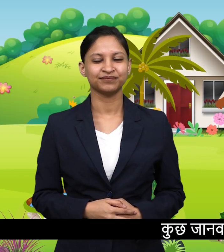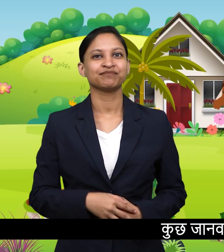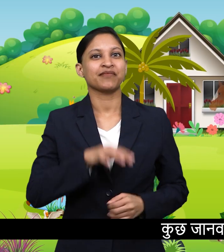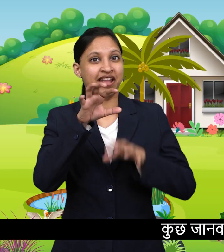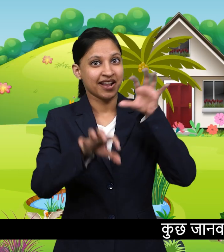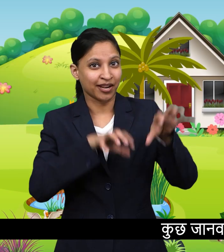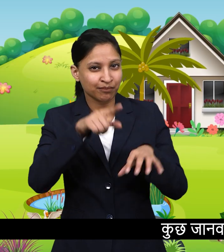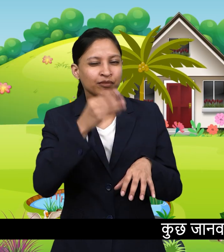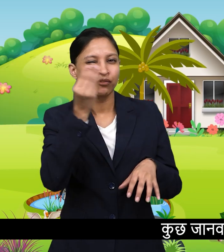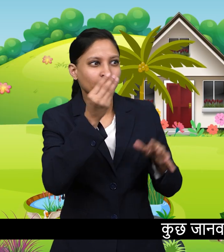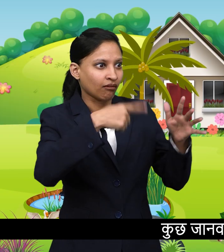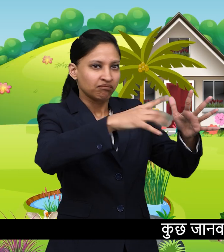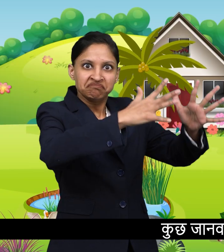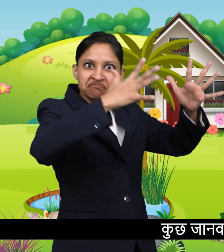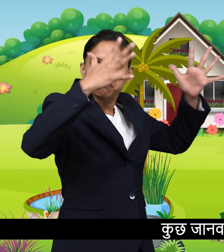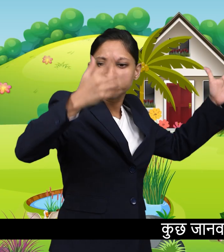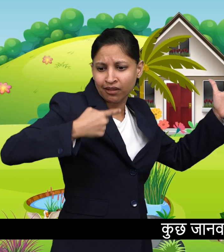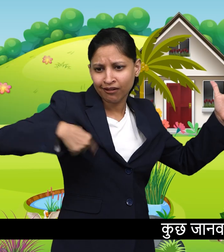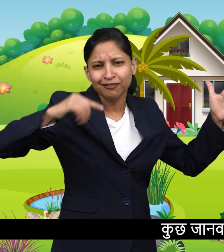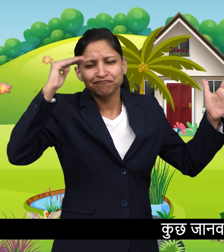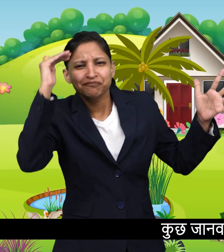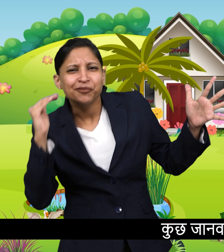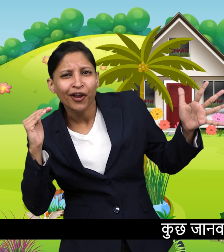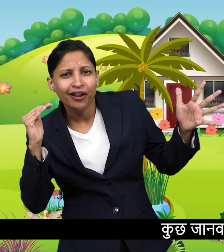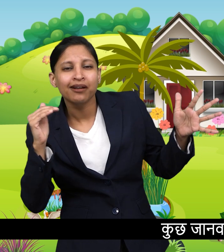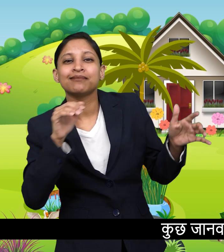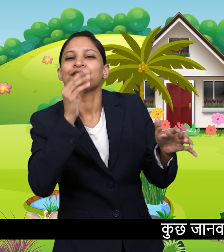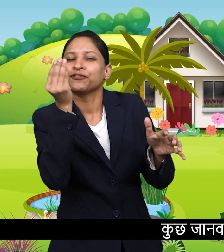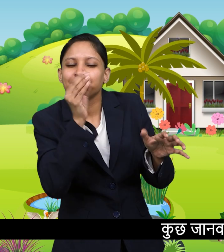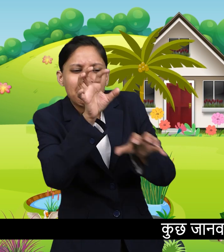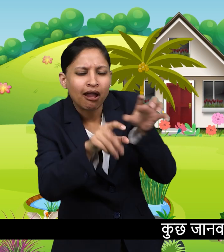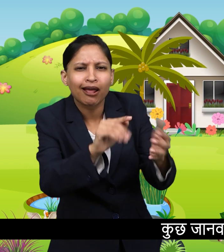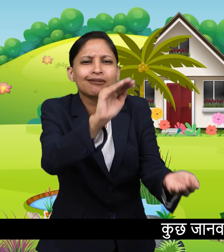कुछ जानवर हमसे बड़े होते हैं और कुछ छोटे।